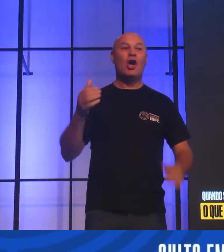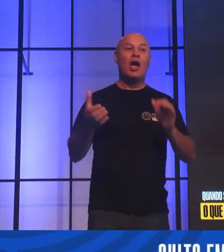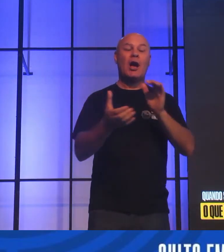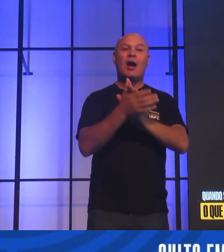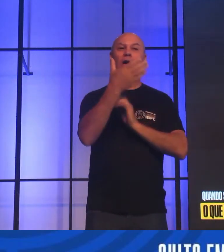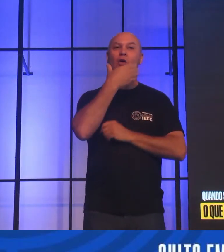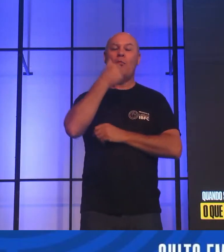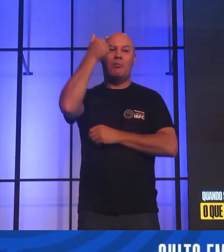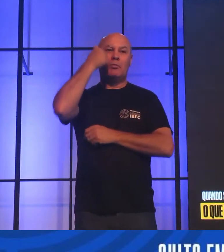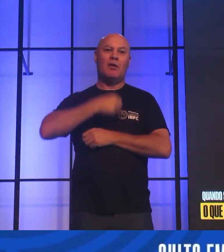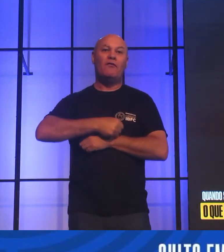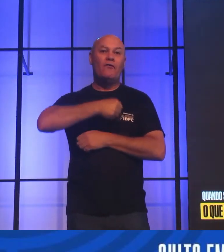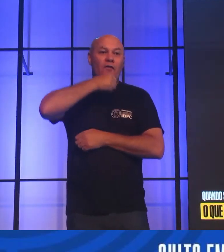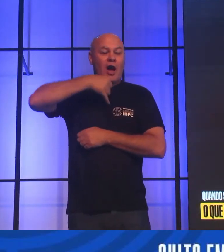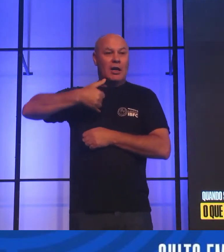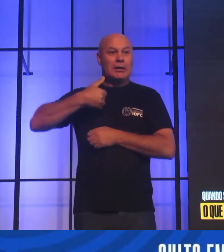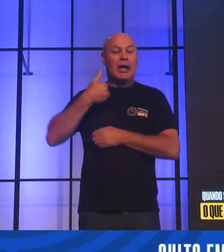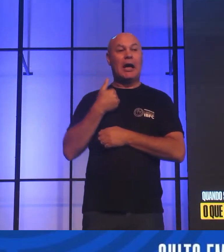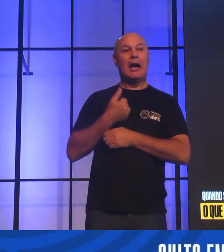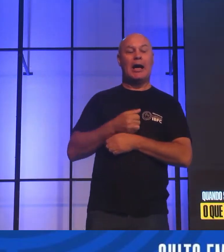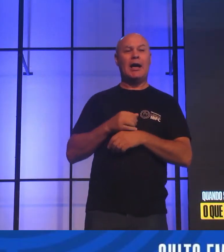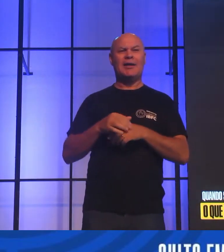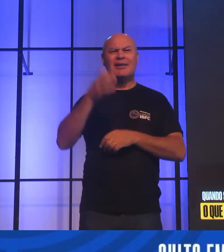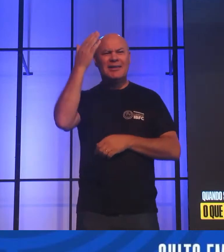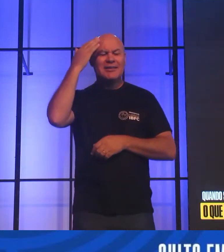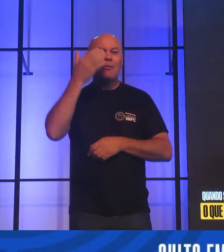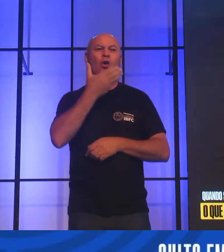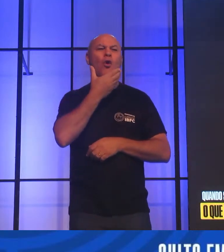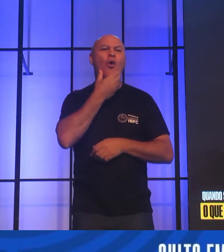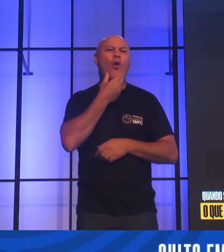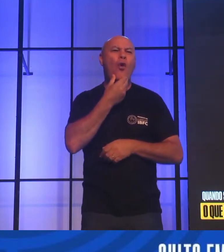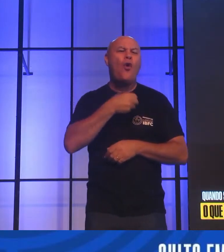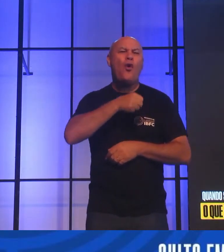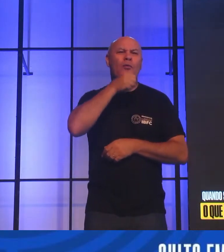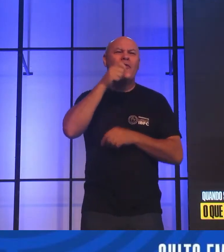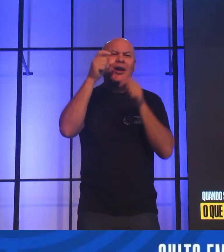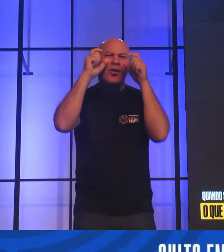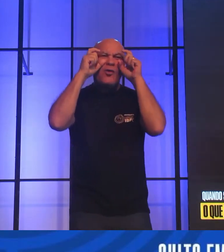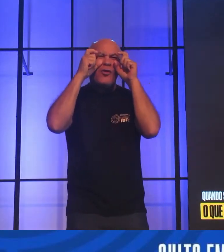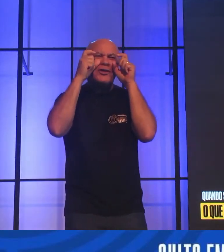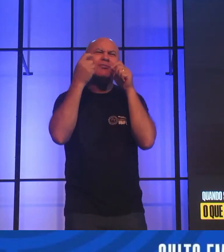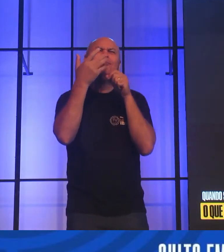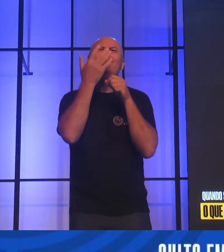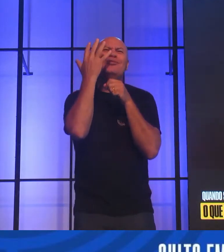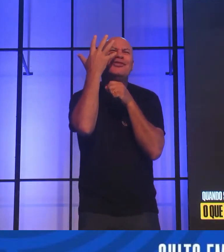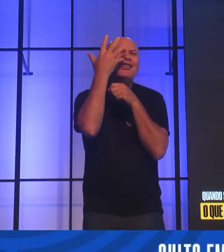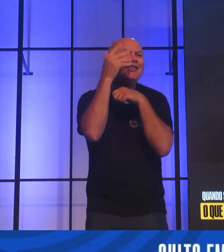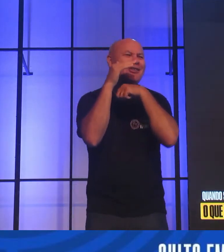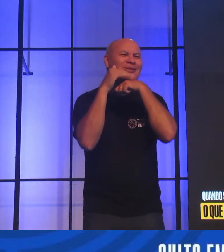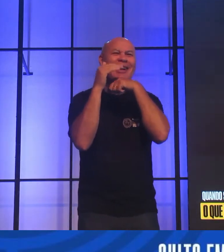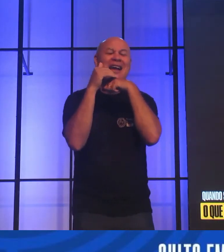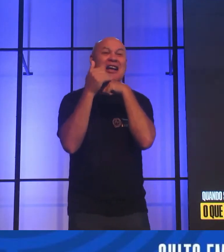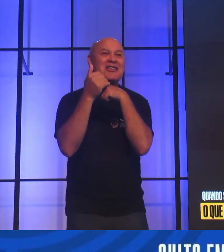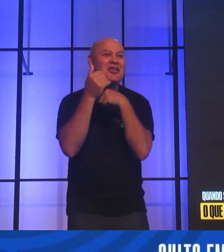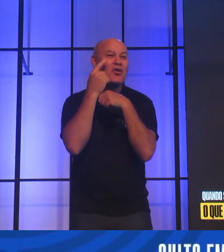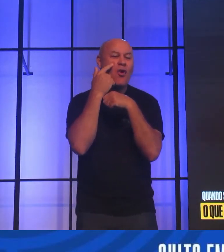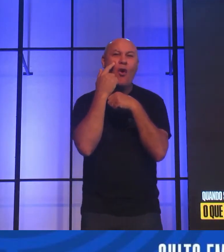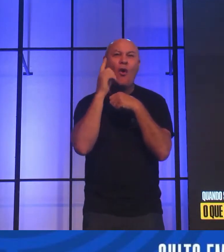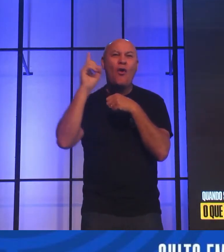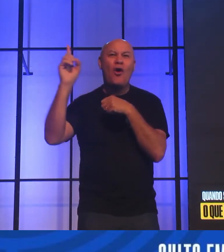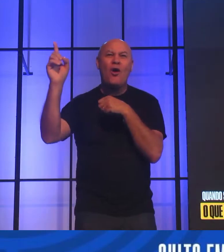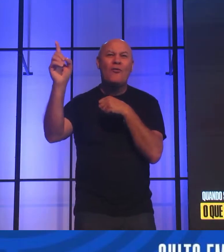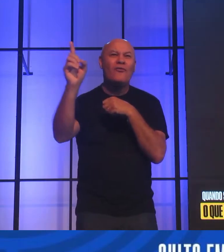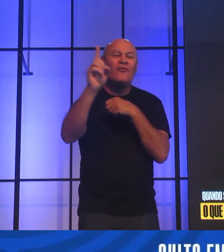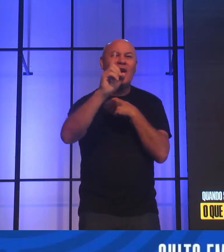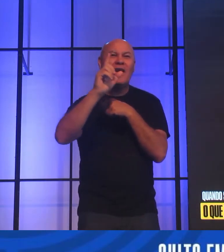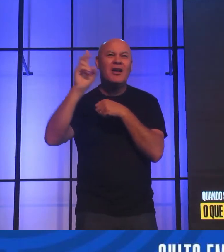filmezinho Up, aquele velhinho de óculos, simpáticozinho, coisa mais lindinha, coisa mais queridinha. Mas aconteceu um fato